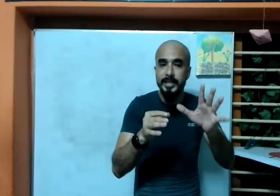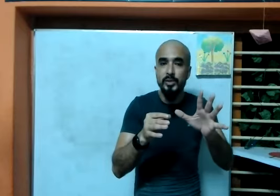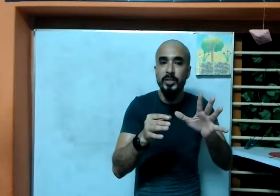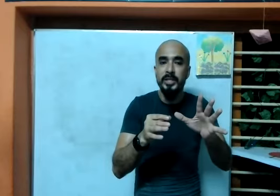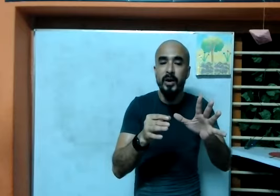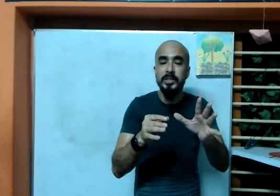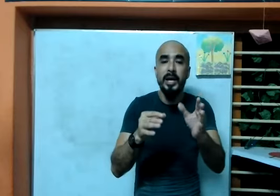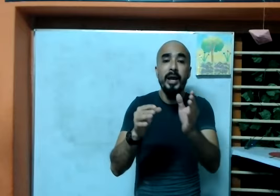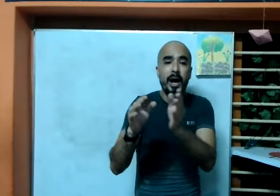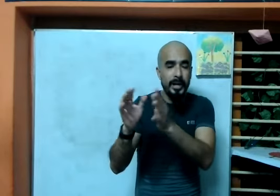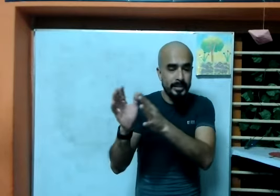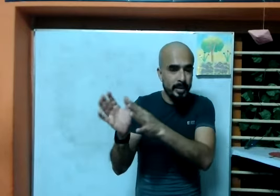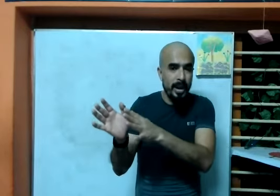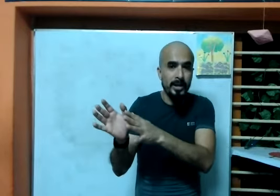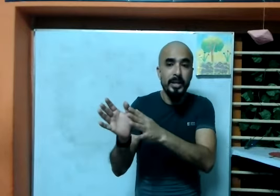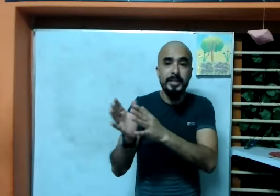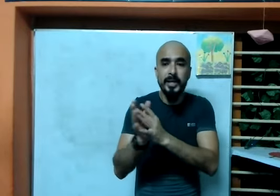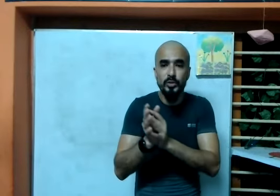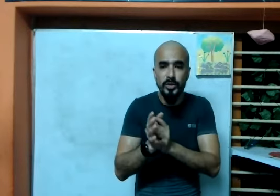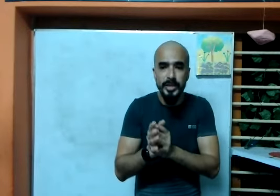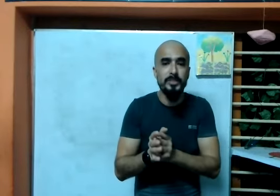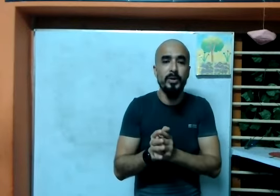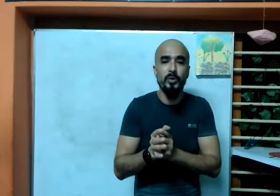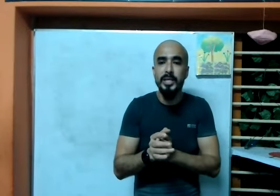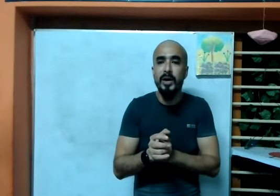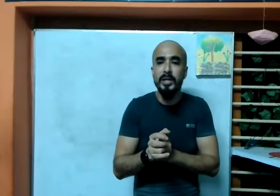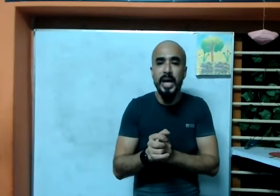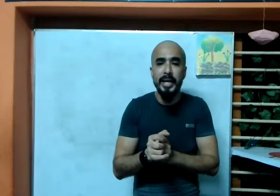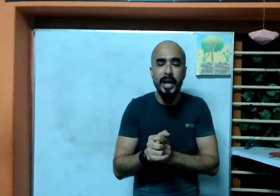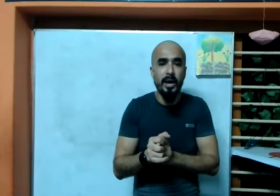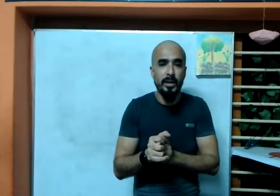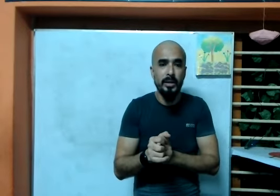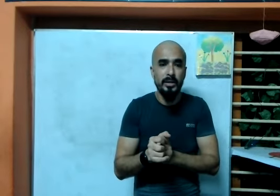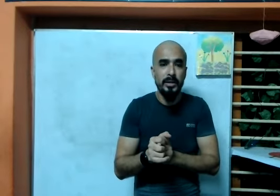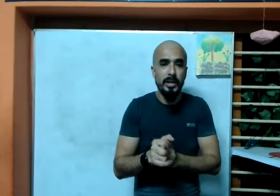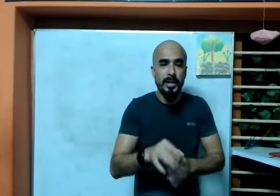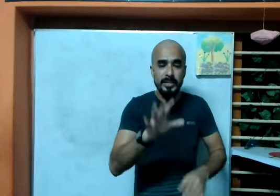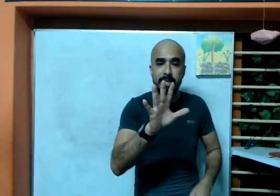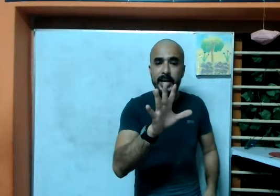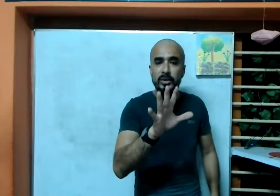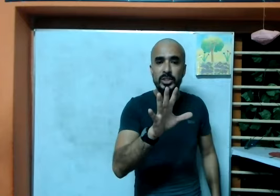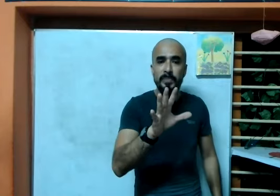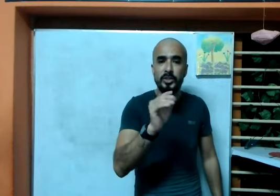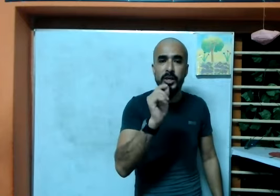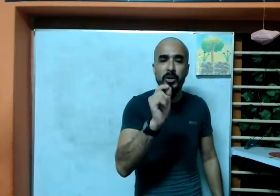নো দিয়ে দেওয়া যায়, আরেকটা ভাগ সেটার উত্তর ইয়েস বা নো দিয়ে দেওয়া যায় না। রাস্তায় দেখা হচ্ছে আপনার সঙ্গে কোনো